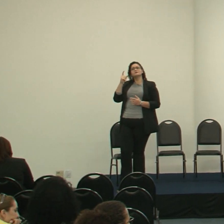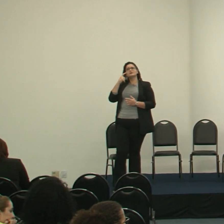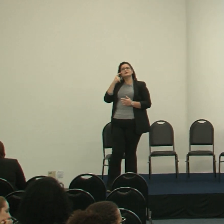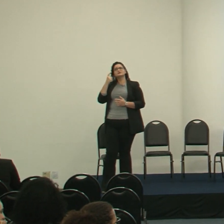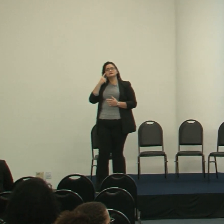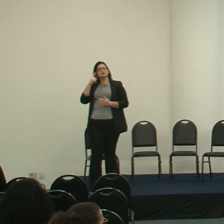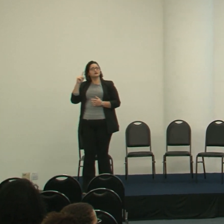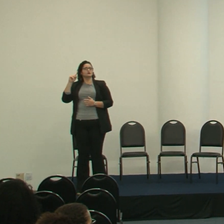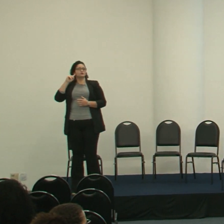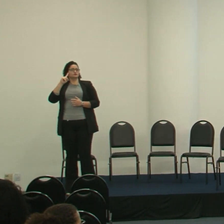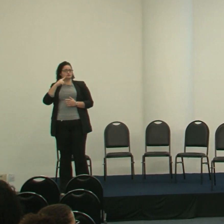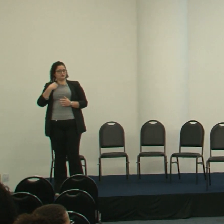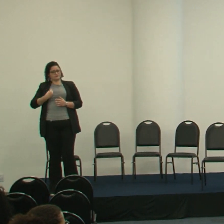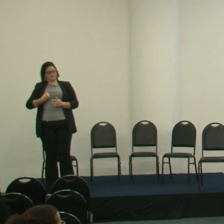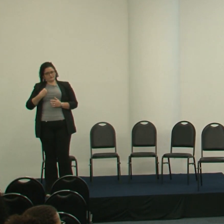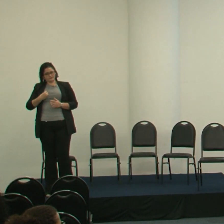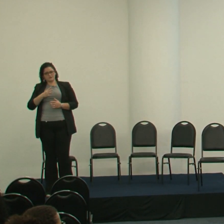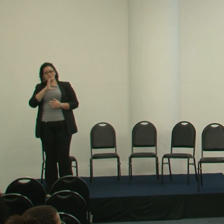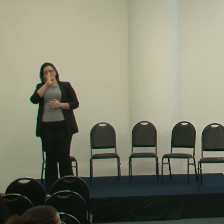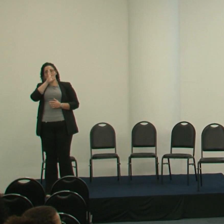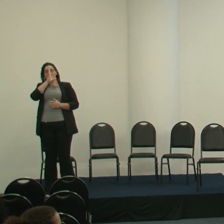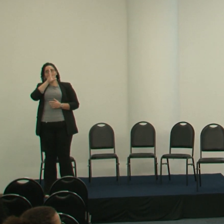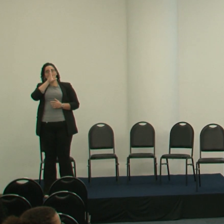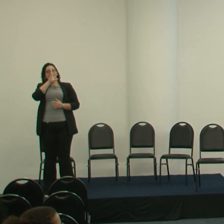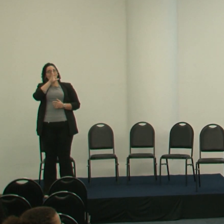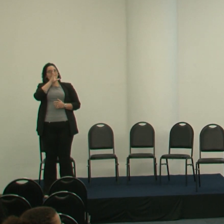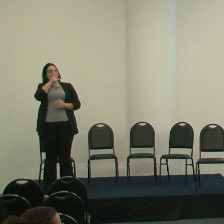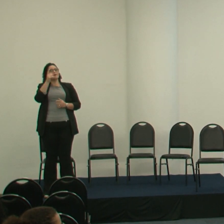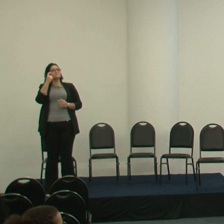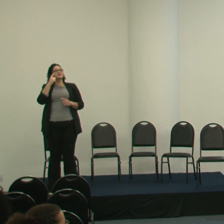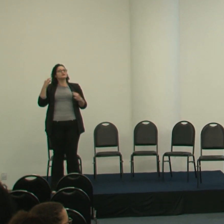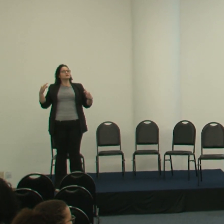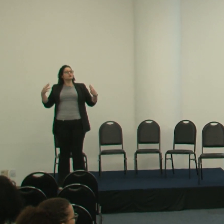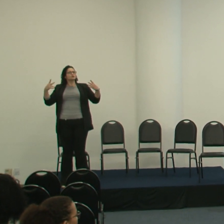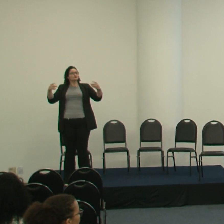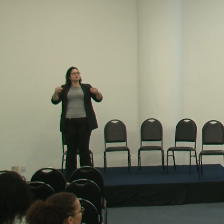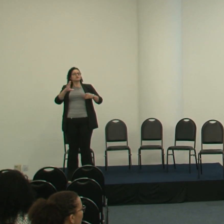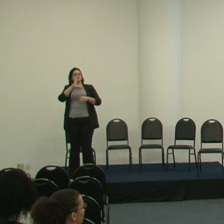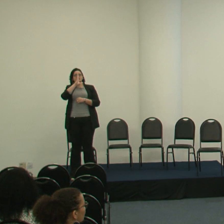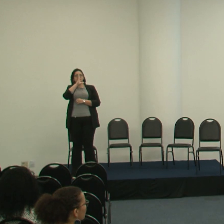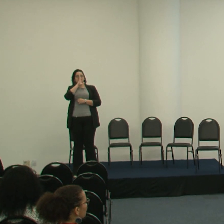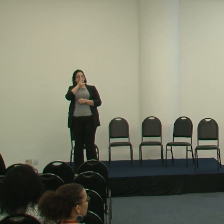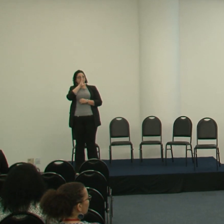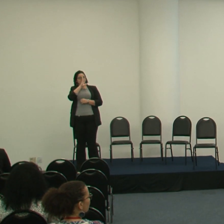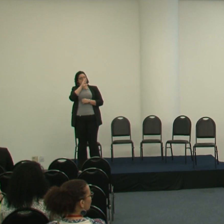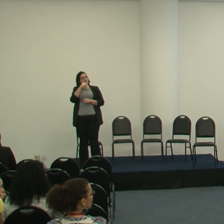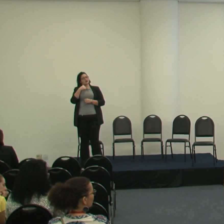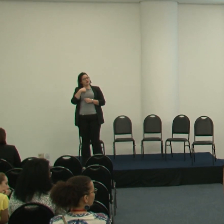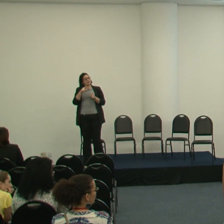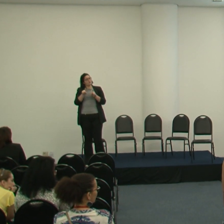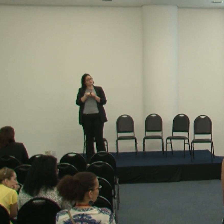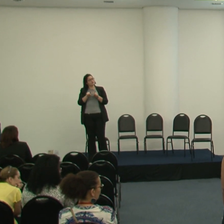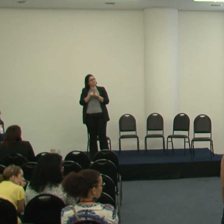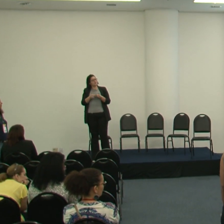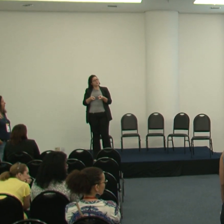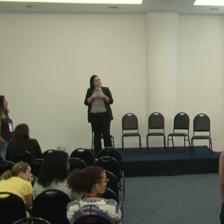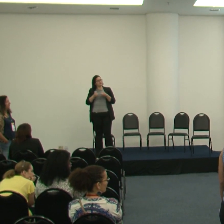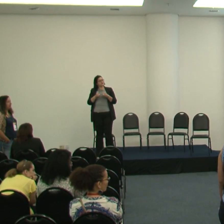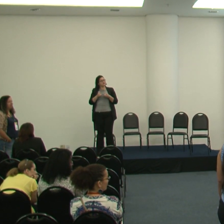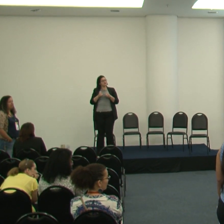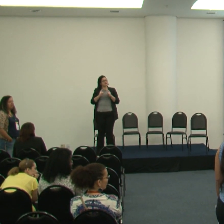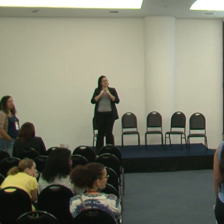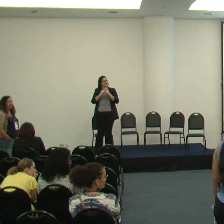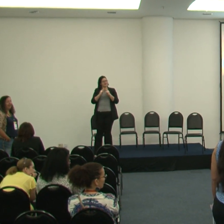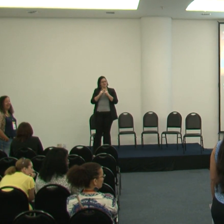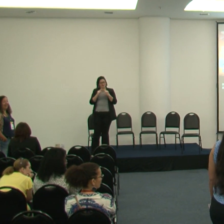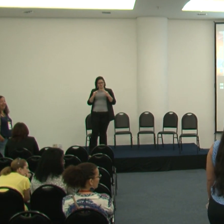embora o surdo ele viva no mundo de silêncio, a gente pensa que tudo ao redor do surdo é silencioso. Por exemplo, eu mesmo tinha essa visão, eu achava que o INES era um lugar